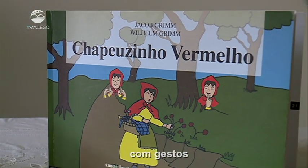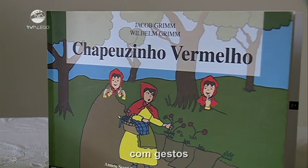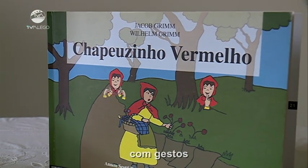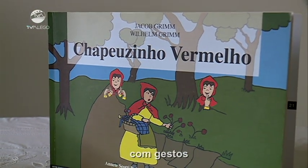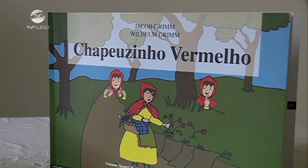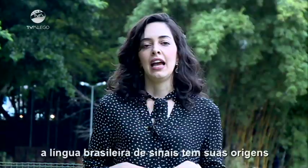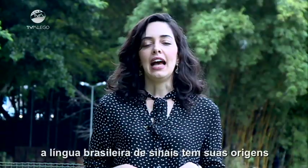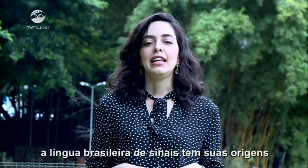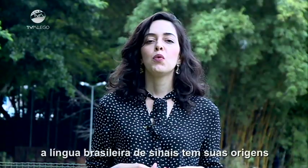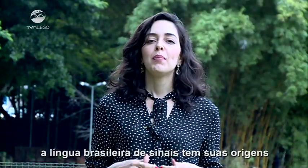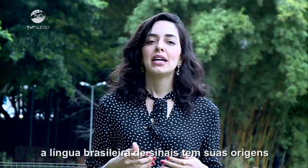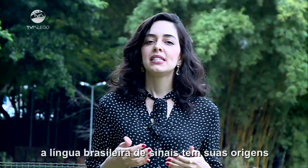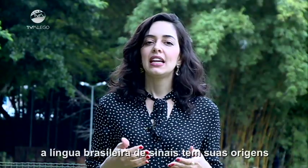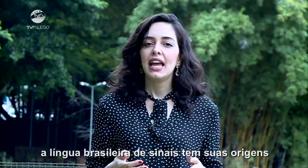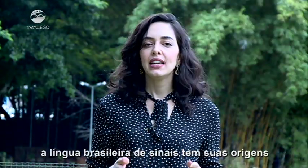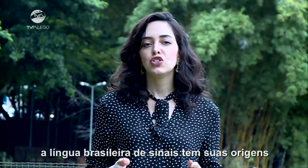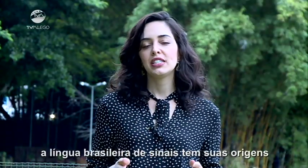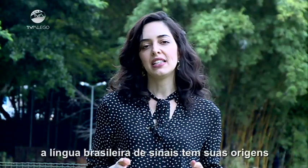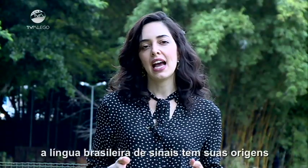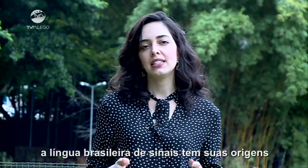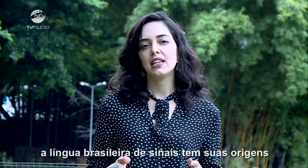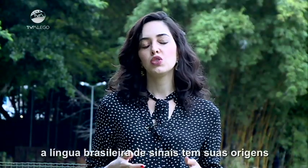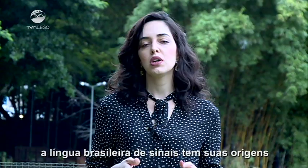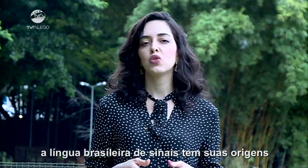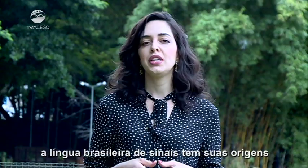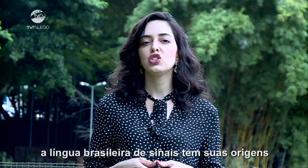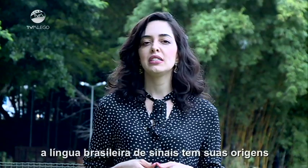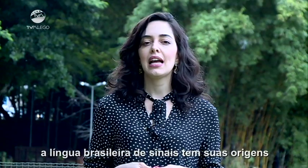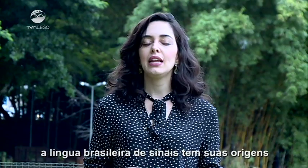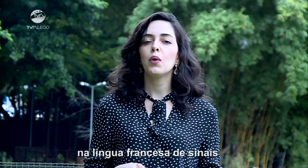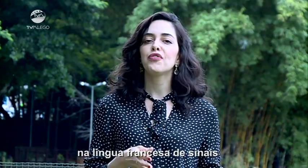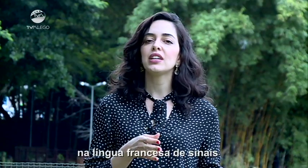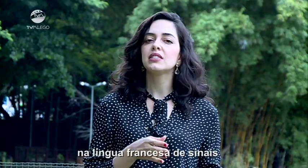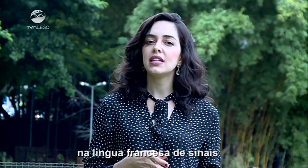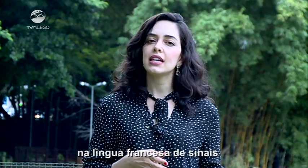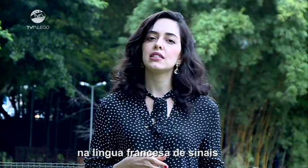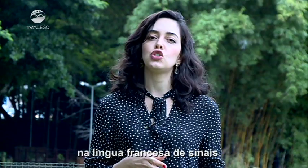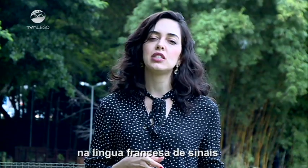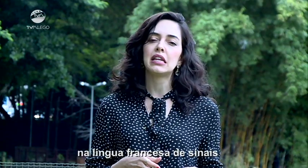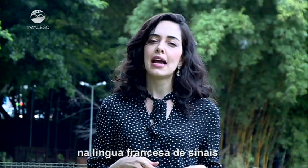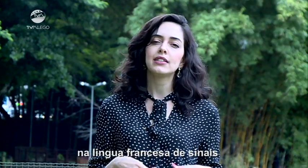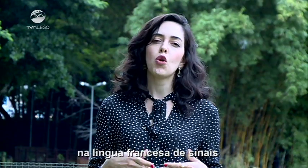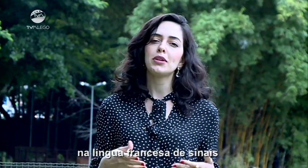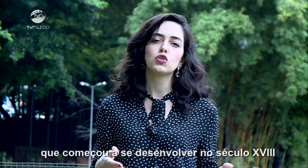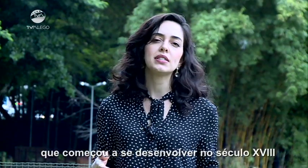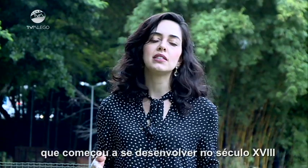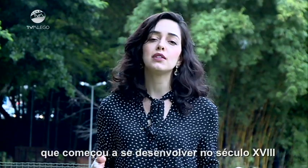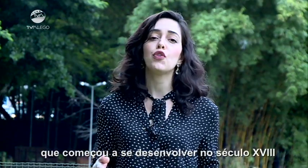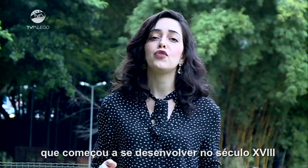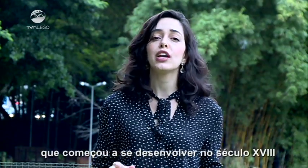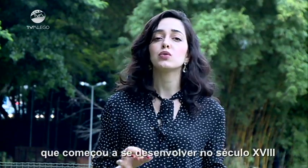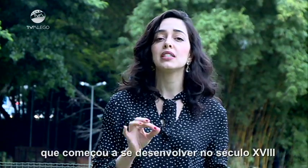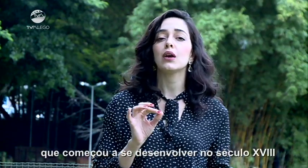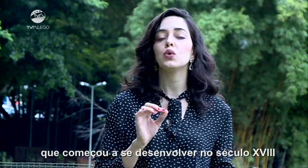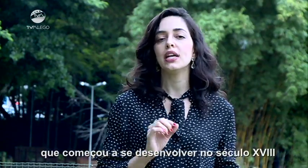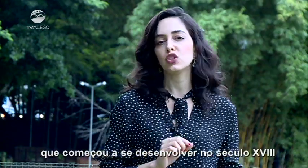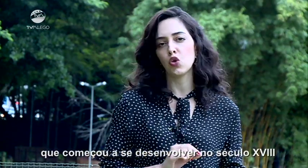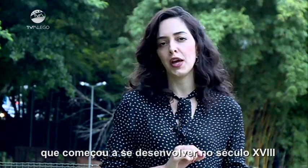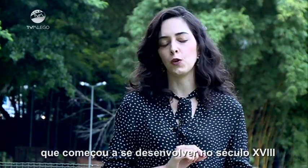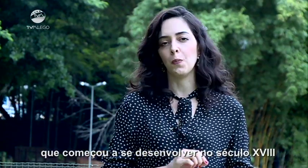gestos. A língua brasileira de sinais tem suas origens na língua francesa de sinais, que começou a se desenvolver no século XVIII.